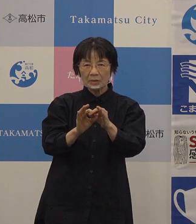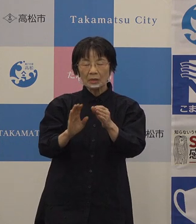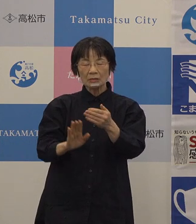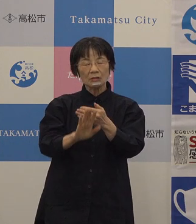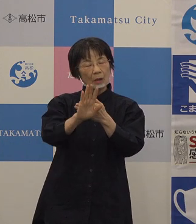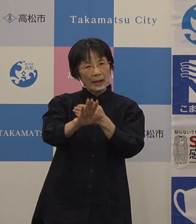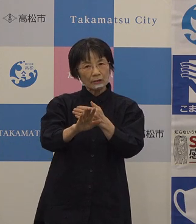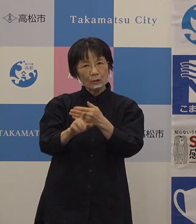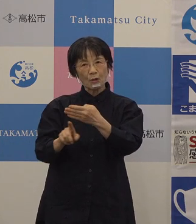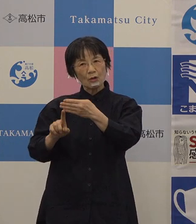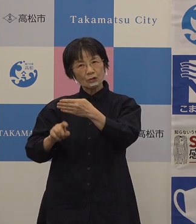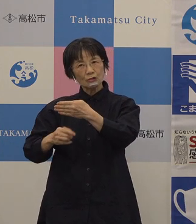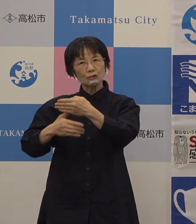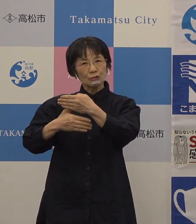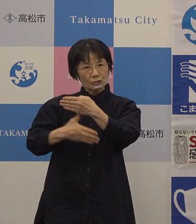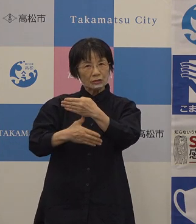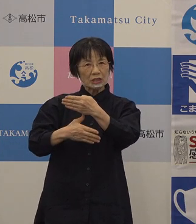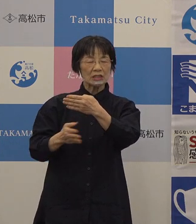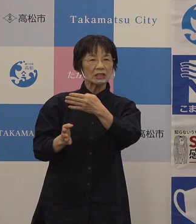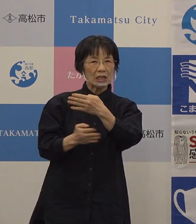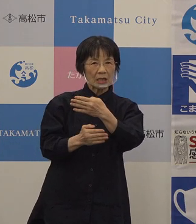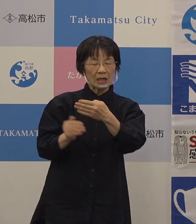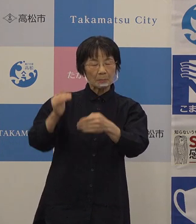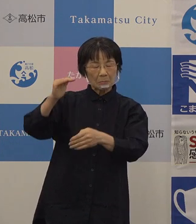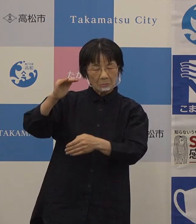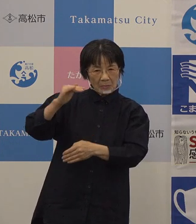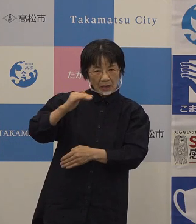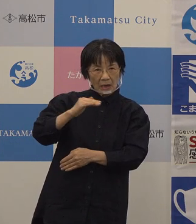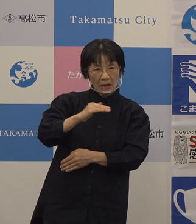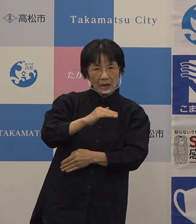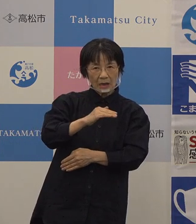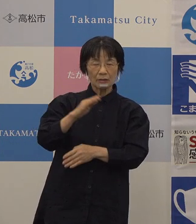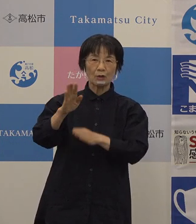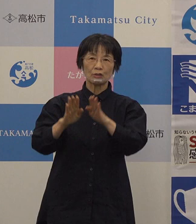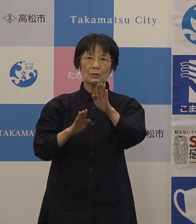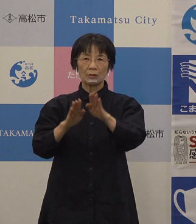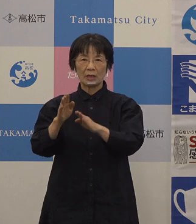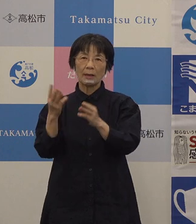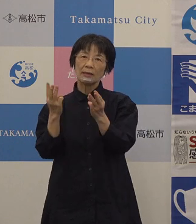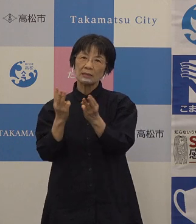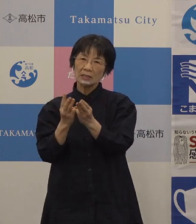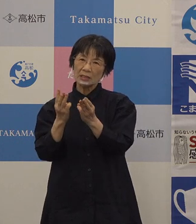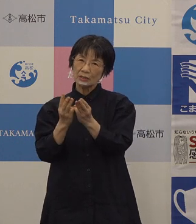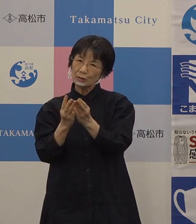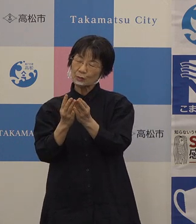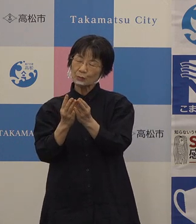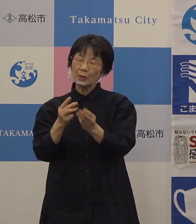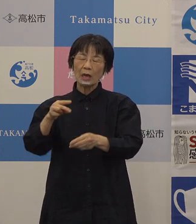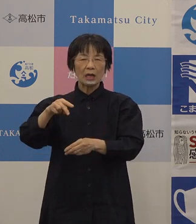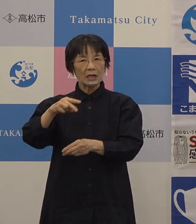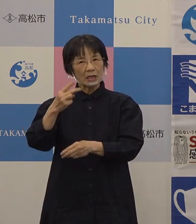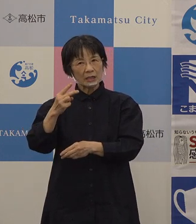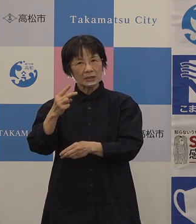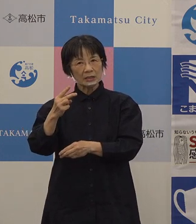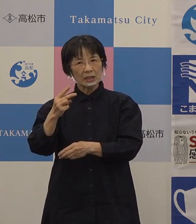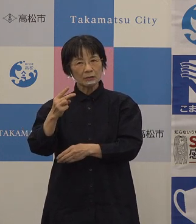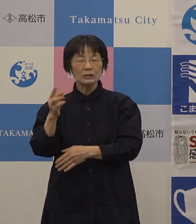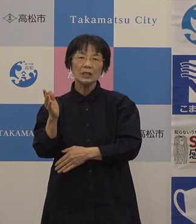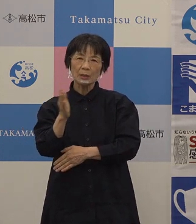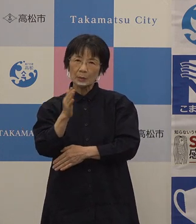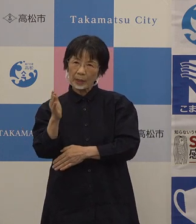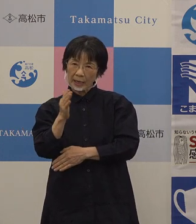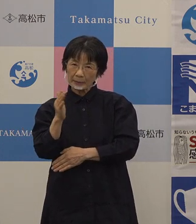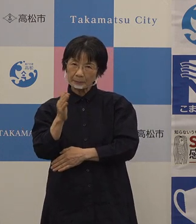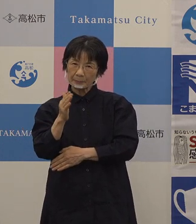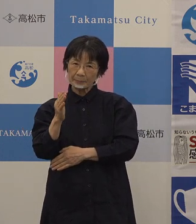日からまた少しずつ前週よりも減り出したと言ってますけども人数自体は200人あるいは超あるいは200人